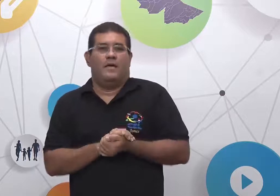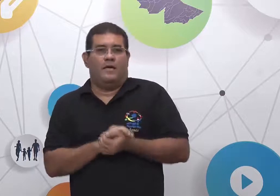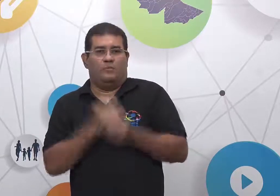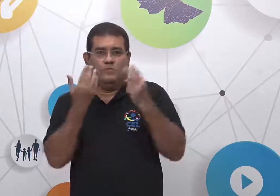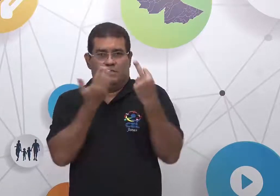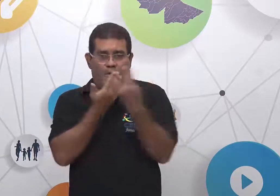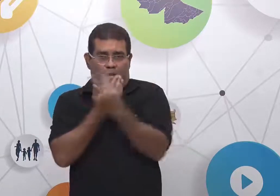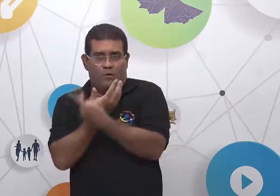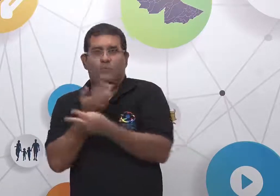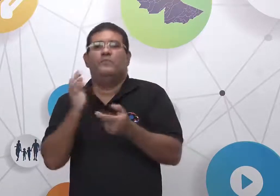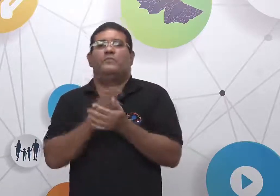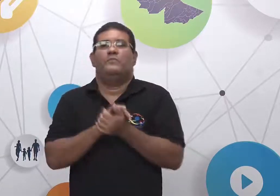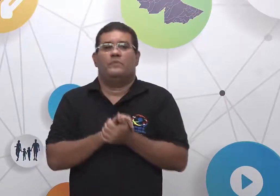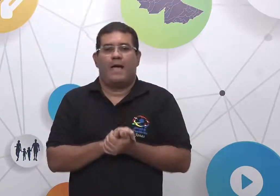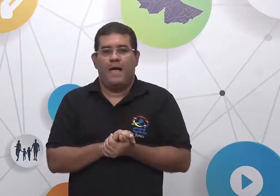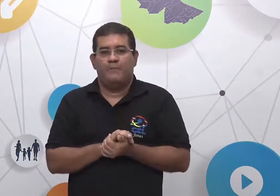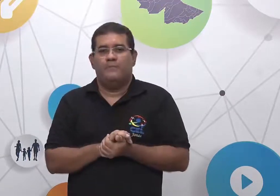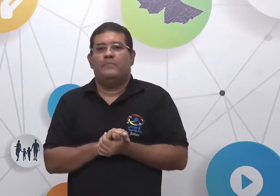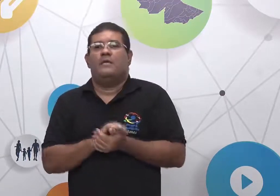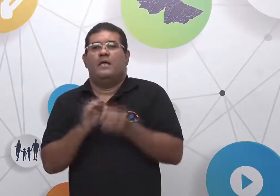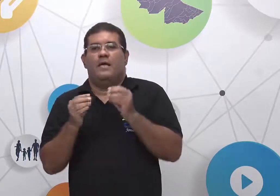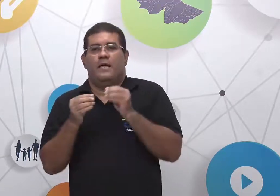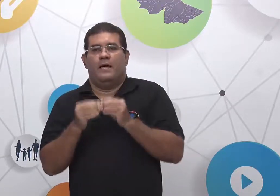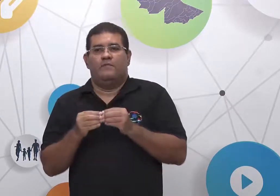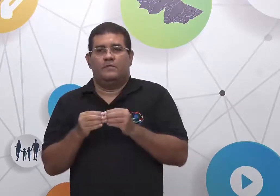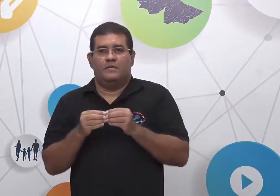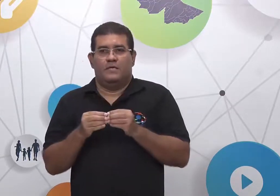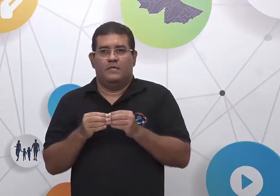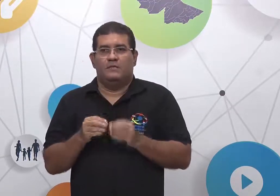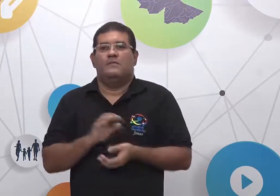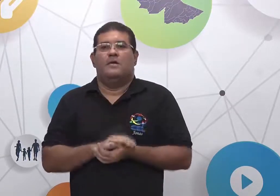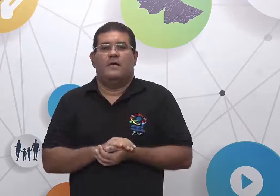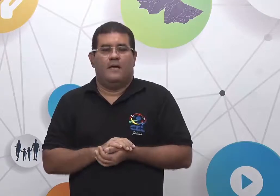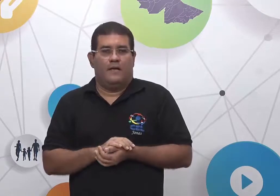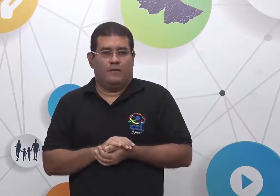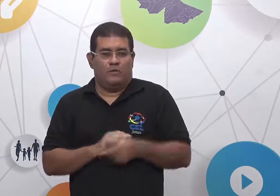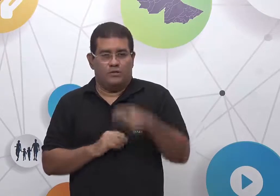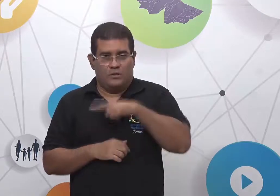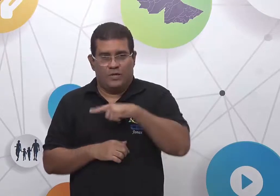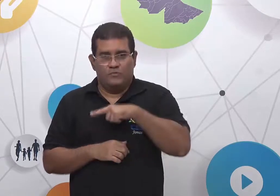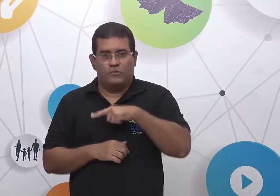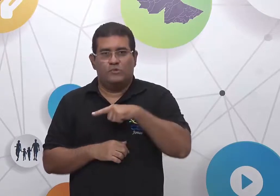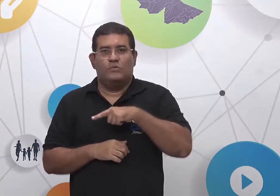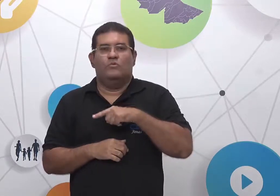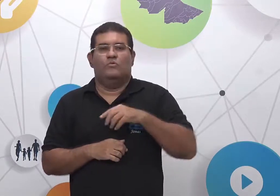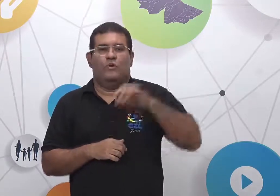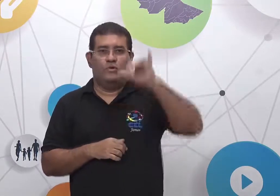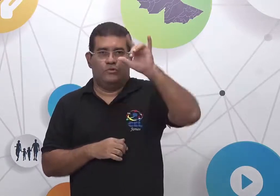do céu tá é vocês nós temos o nosso